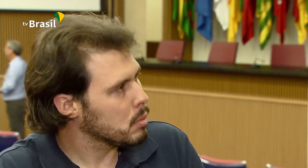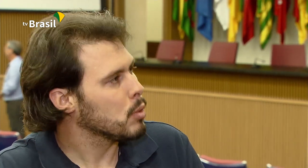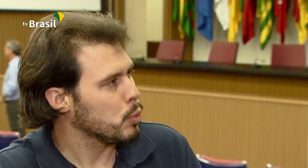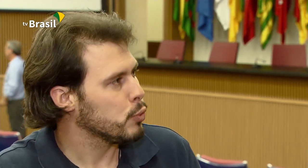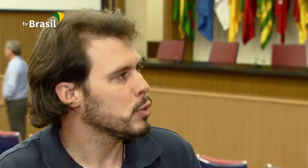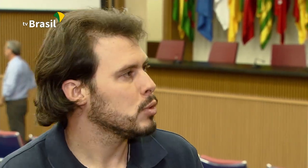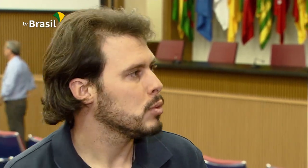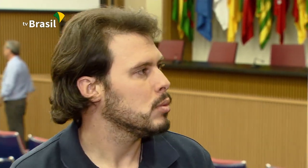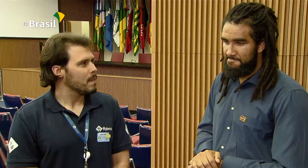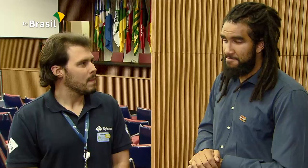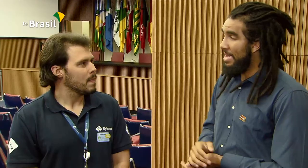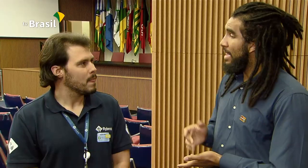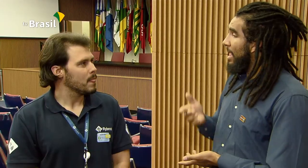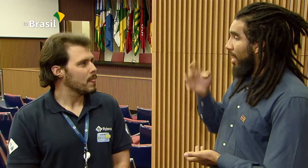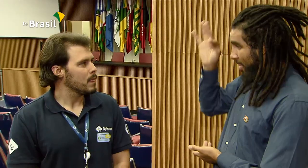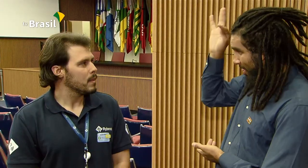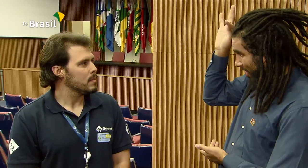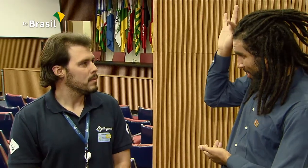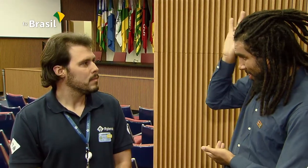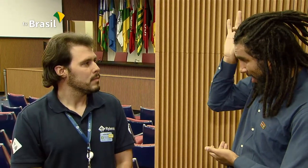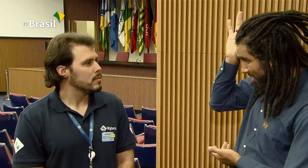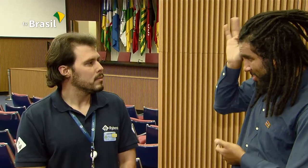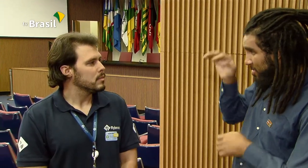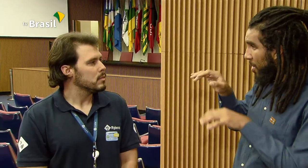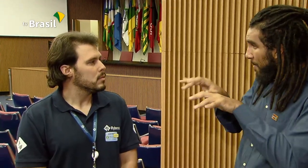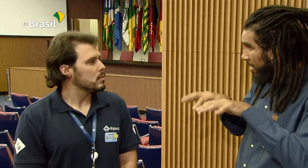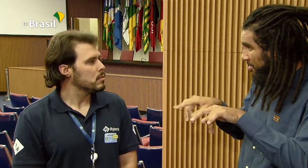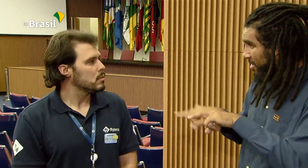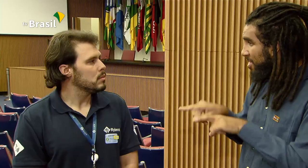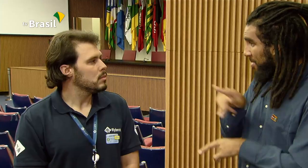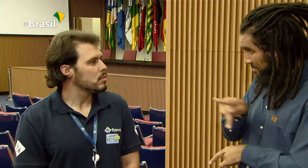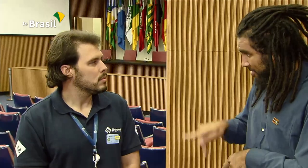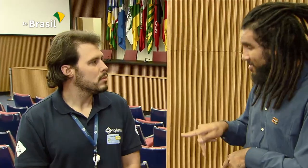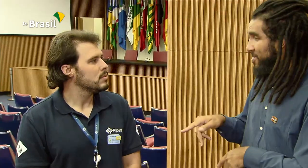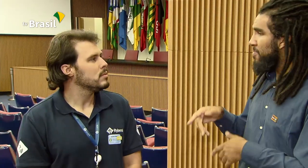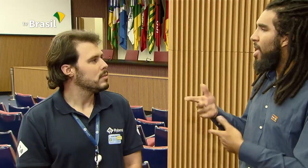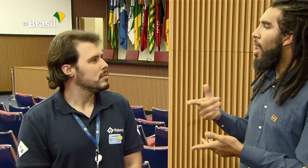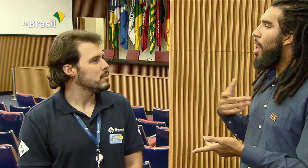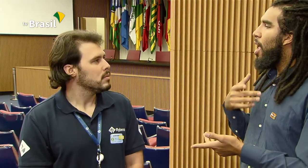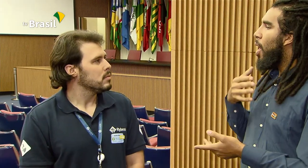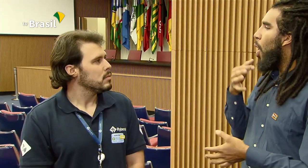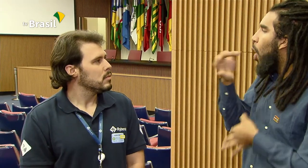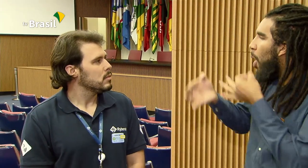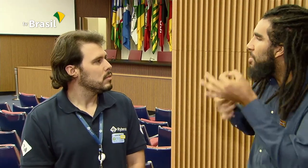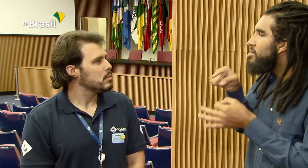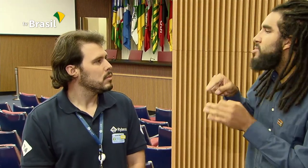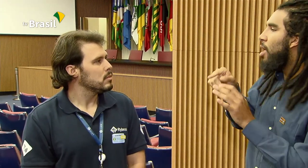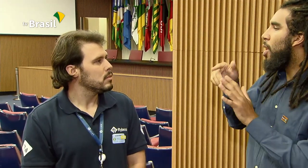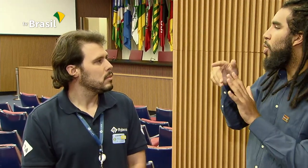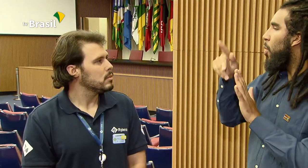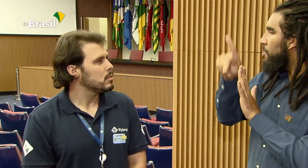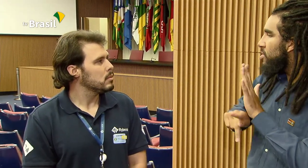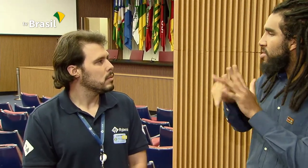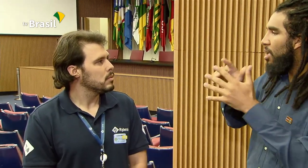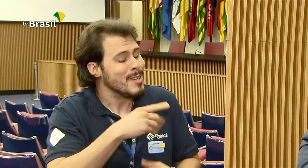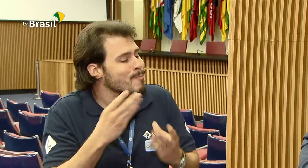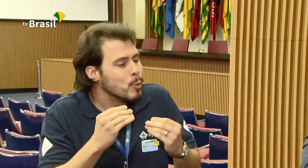e professor com a ajuda de um intérprete de libras ele nos contou o que achou do projeto sinais é muito